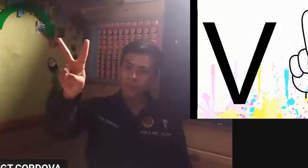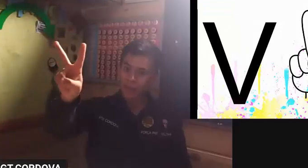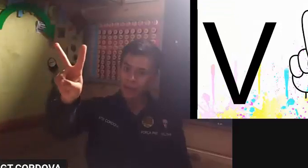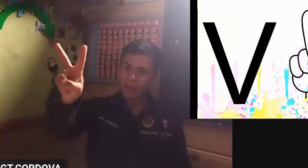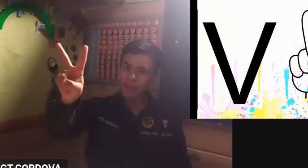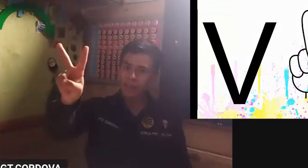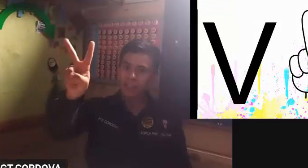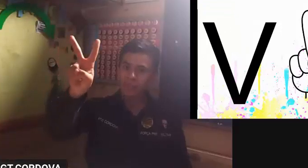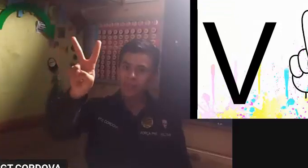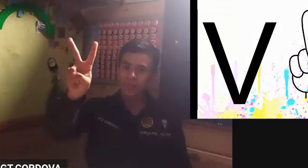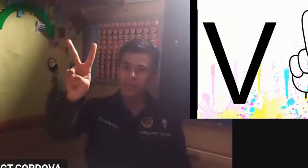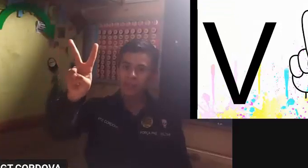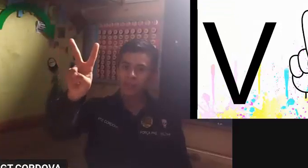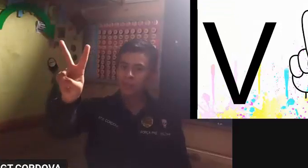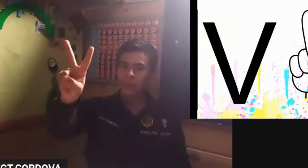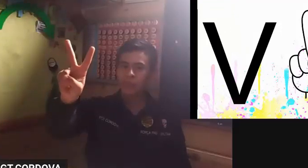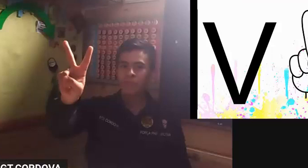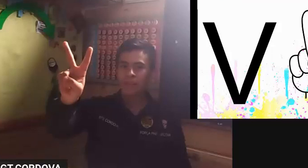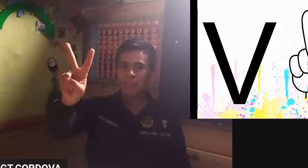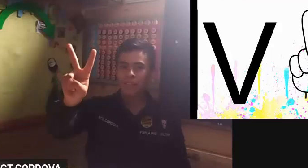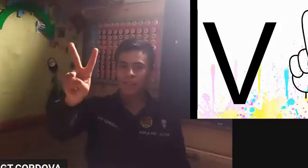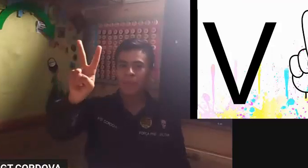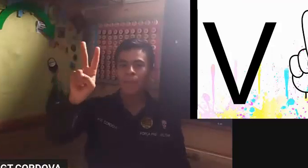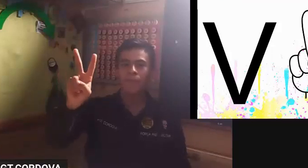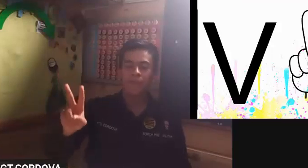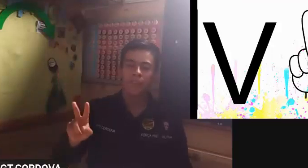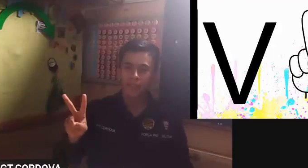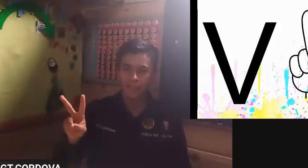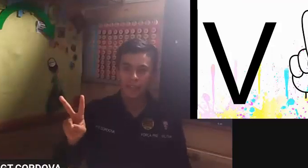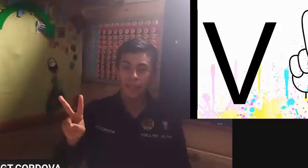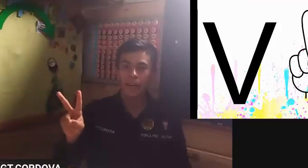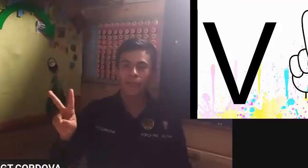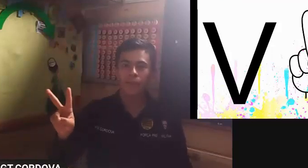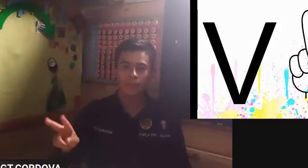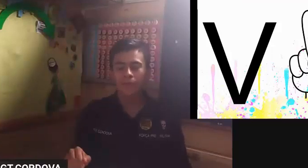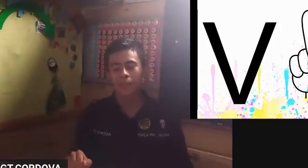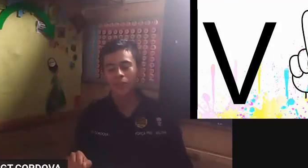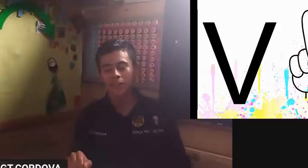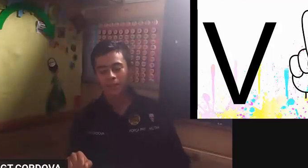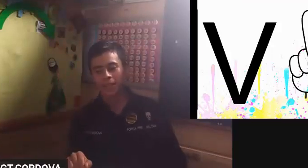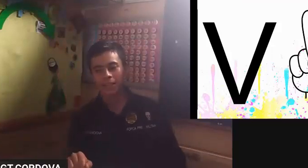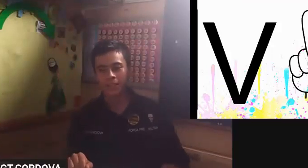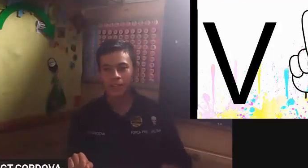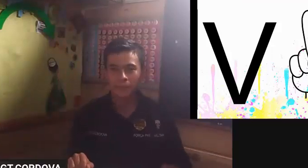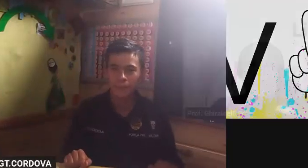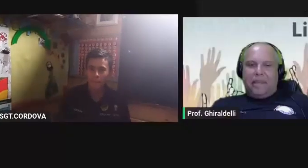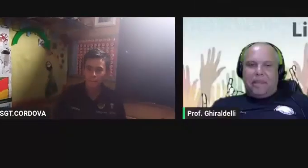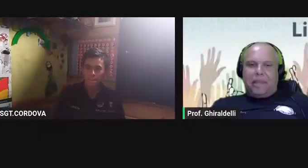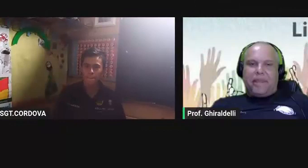bem aberto. Ele já fica mais com um bico de passarinho. Então, esse aqui é o V. Bem fácil de lembrar, né, certo?